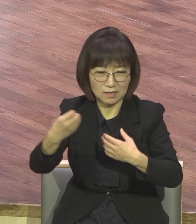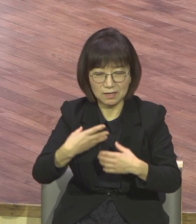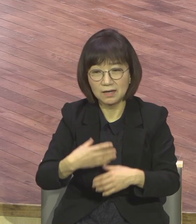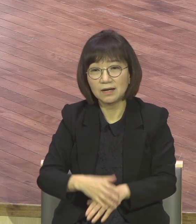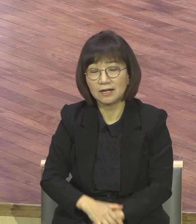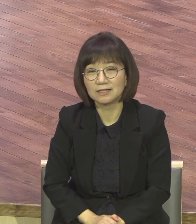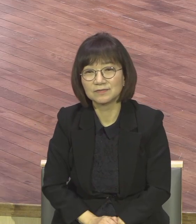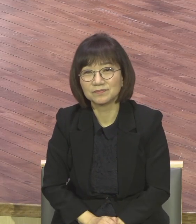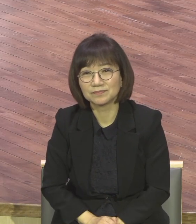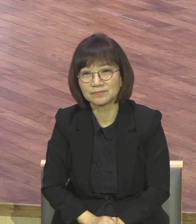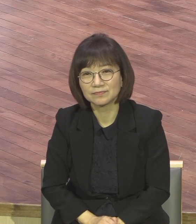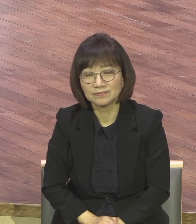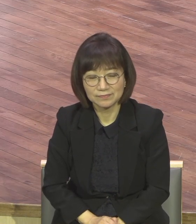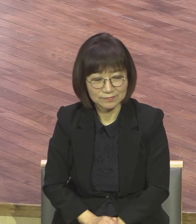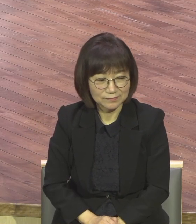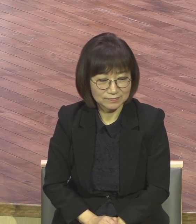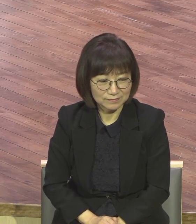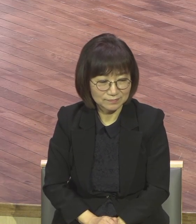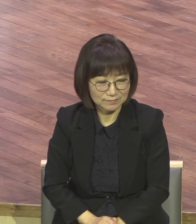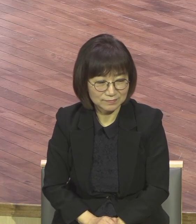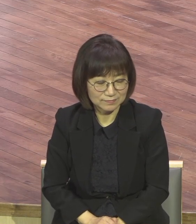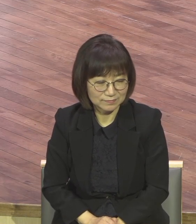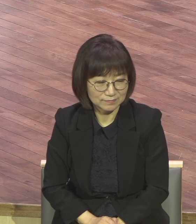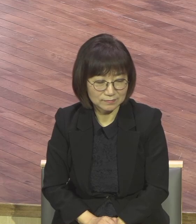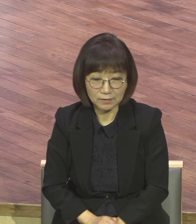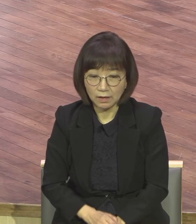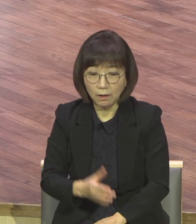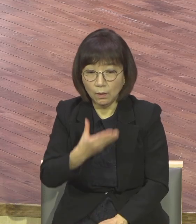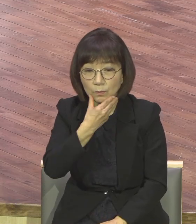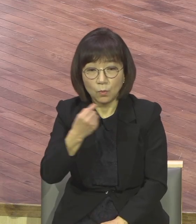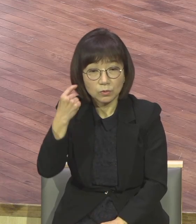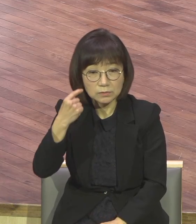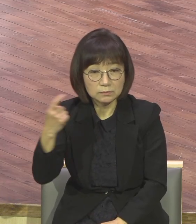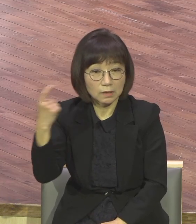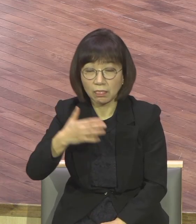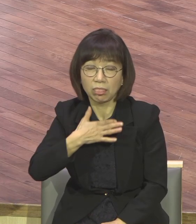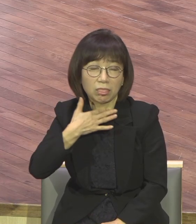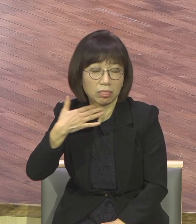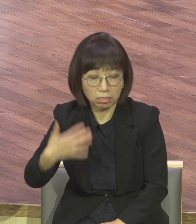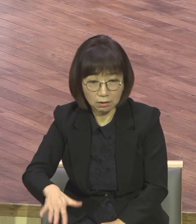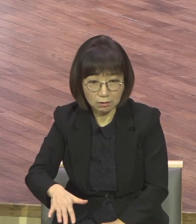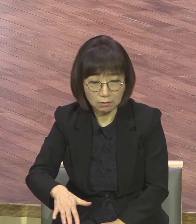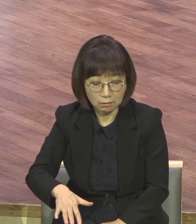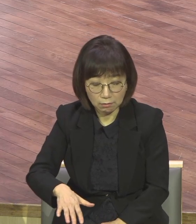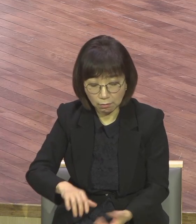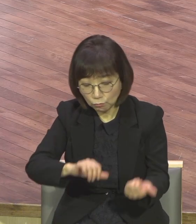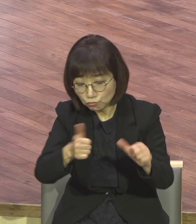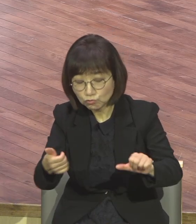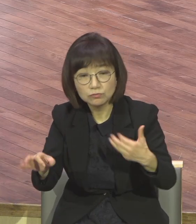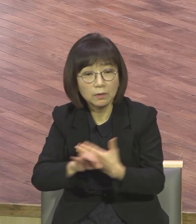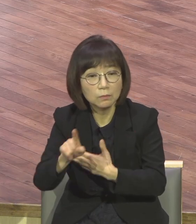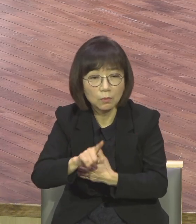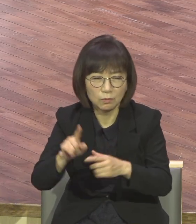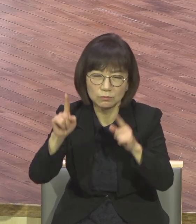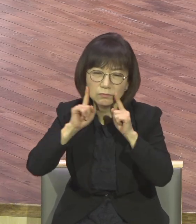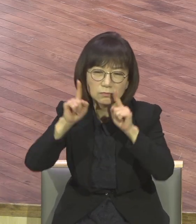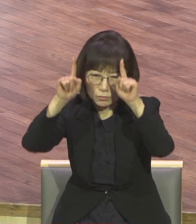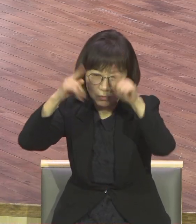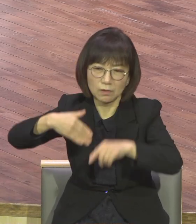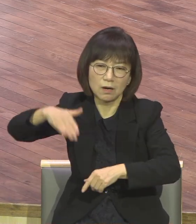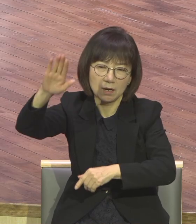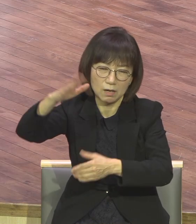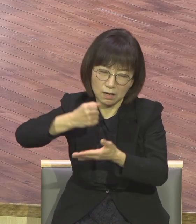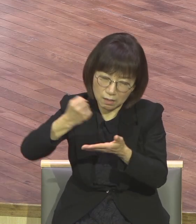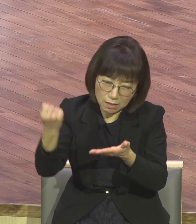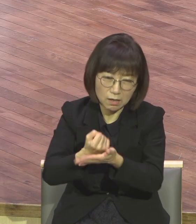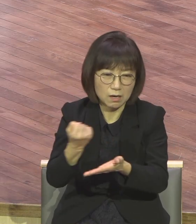들어보고 지옥 가면 더러울 하지. 들어보지도 못하고 지옥 가. 우리 선조들처럼 들어보지도 못하고